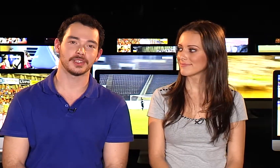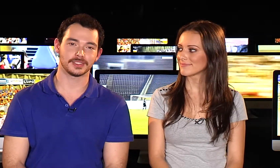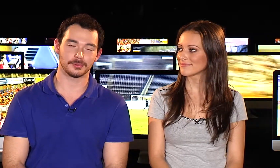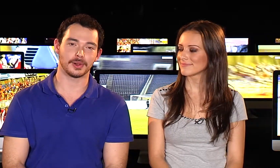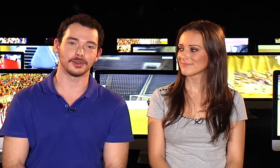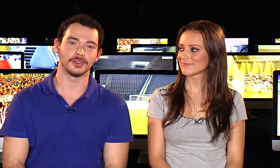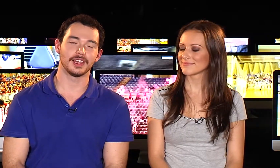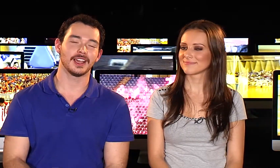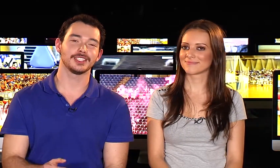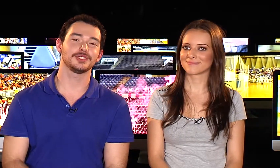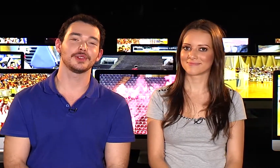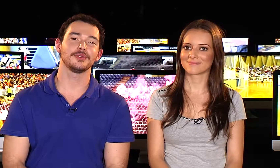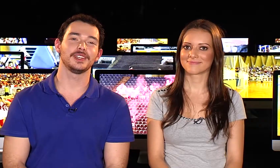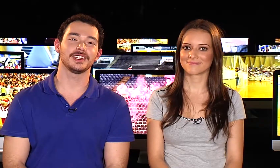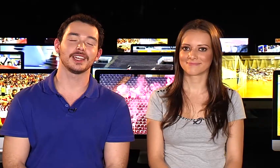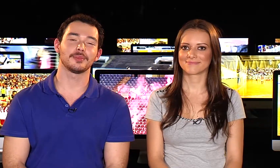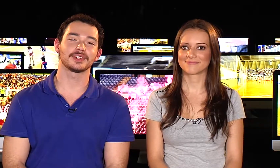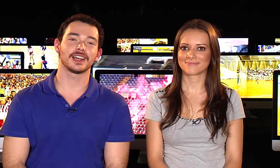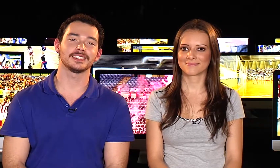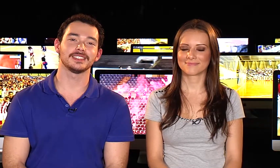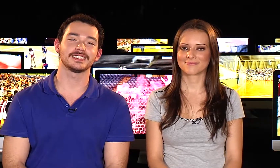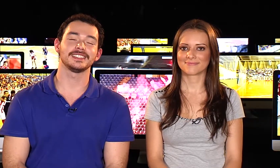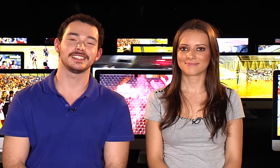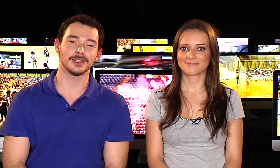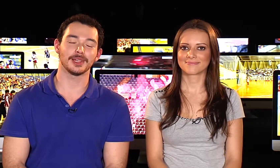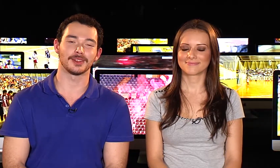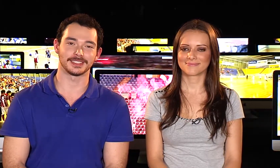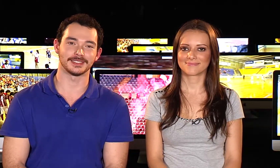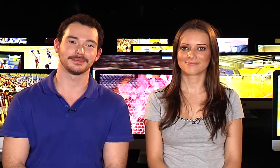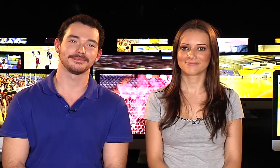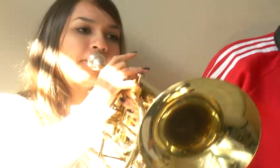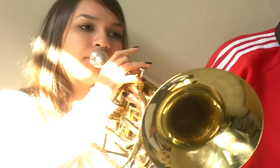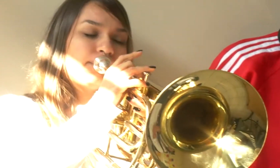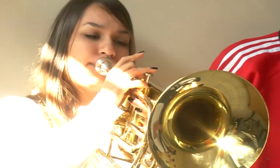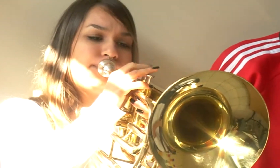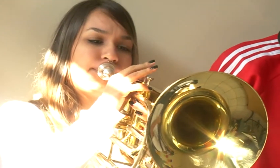São Paulo. A gente vai conferir na reportagem da Cecília Melosi.